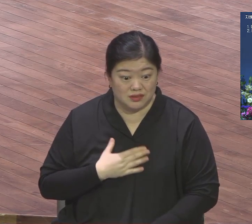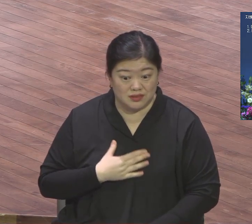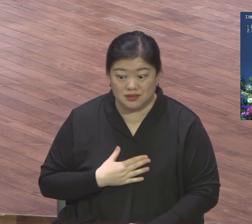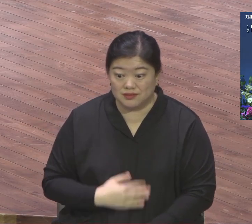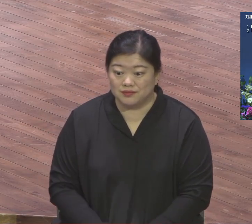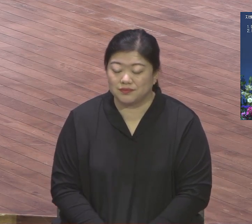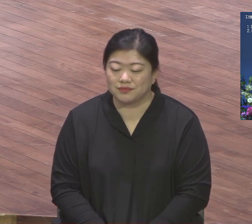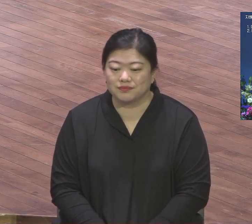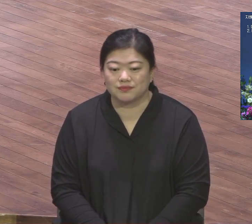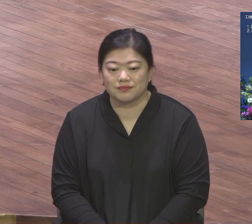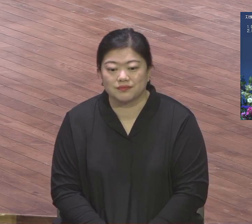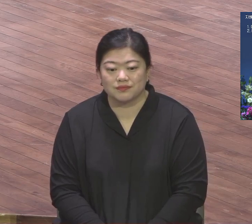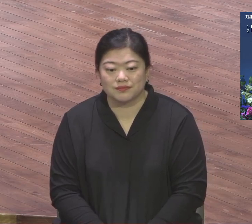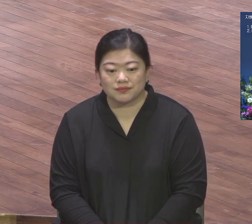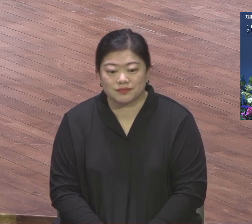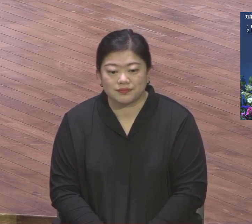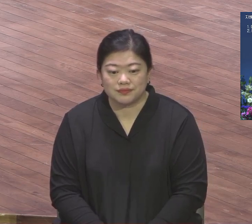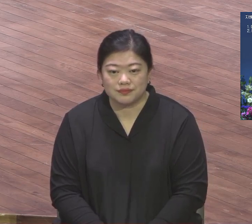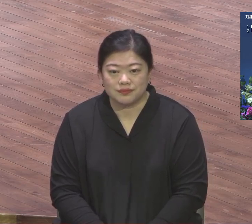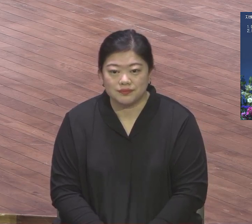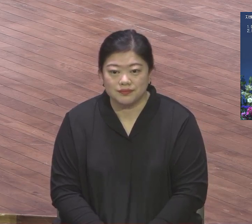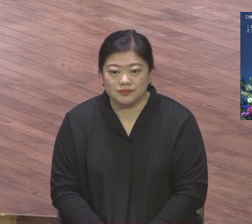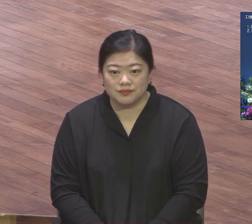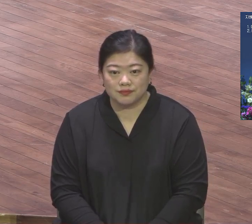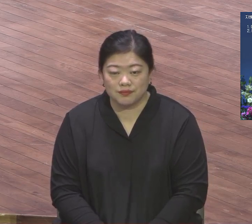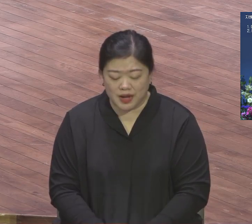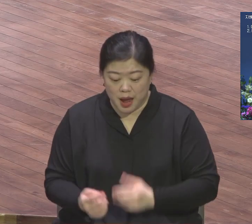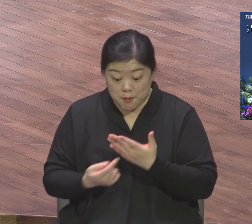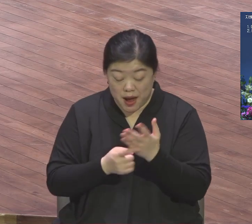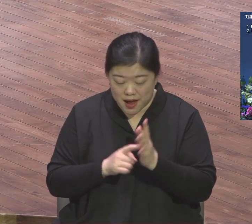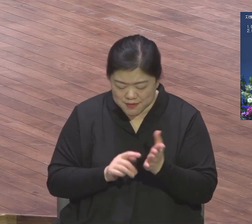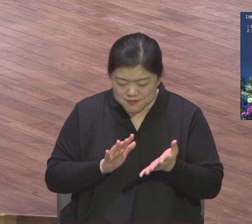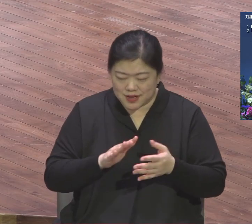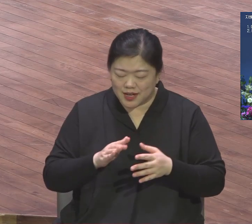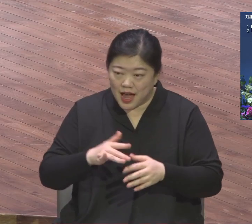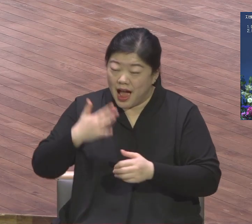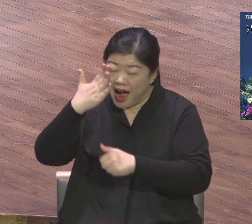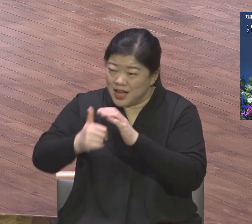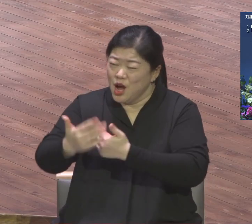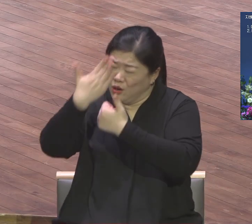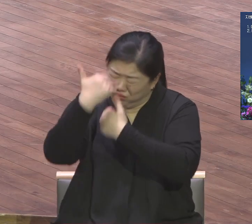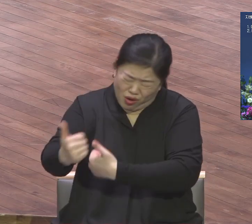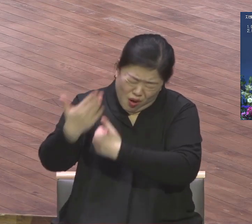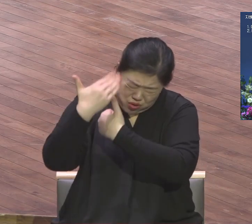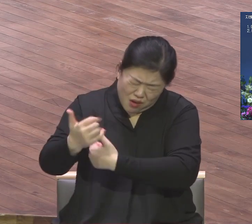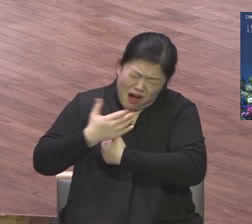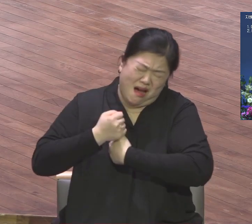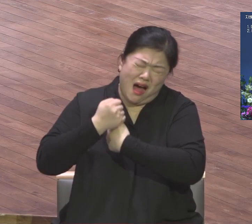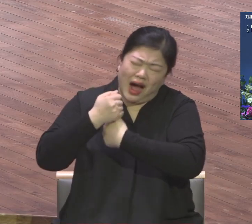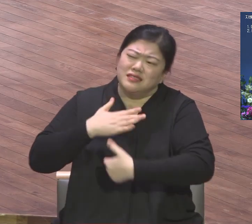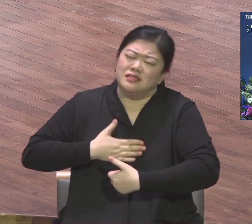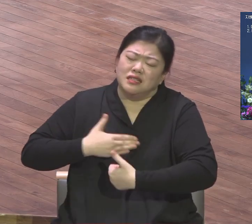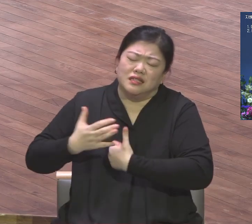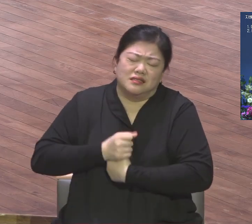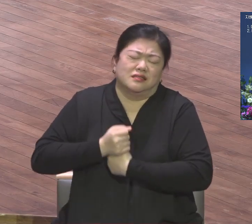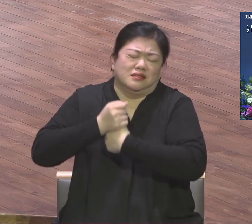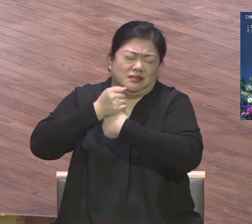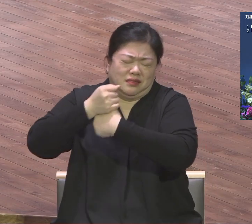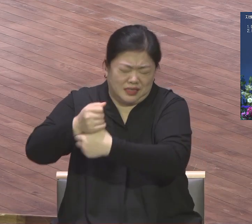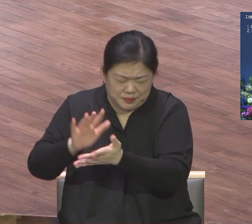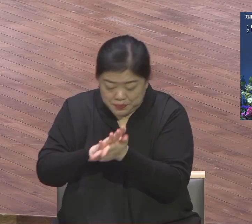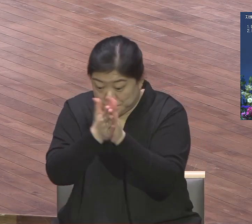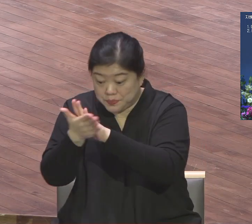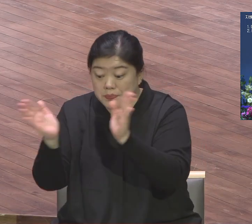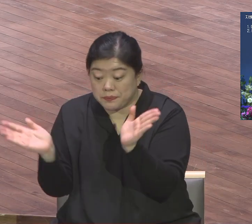중요한 것은요. 이렇게 변화된 마음을 지키는 거예요. 마음 지키는 거. 마음이 무너지면 모든 건 다